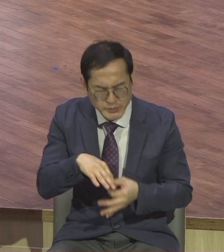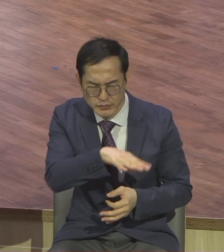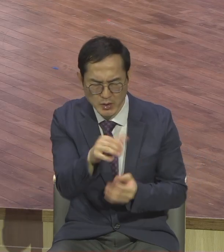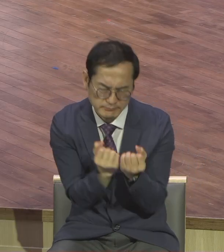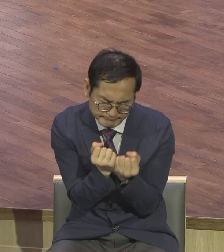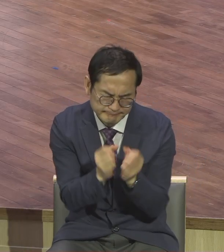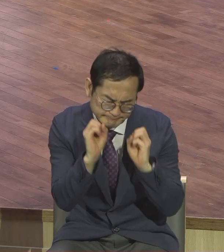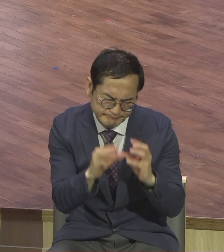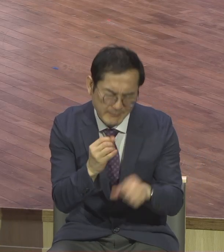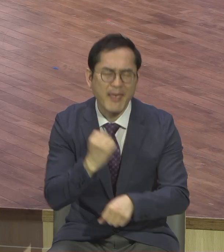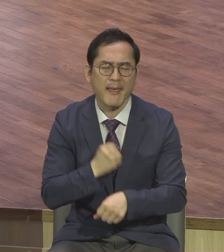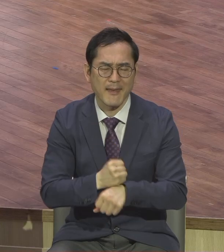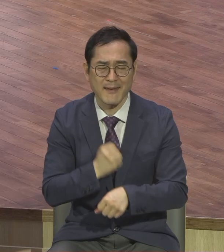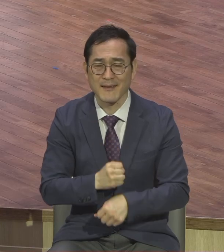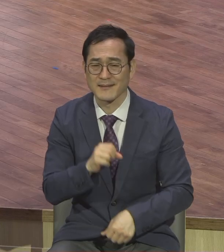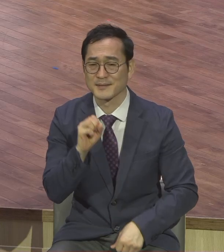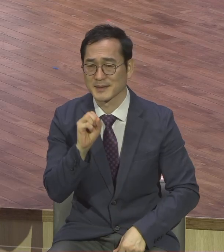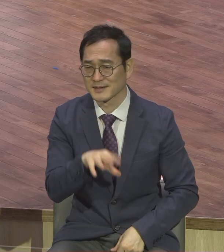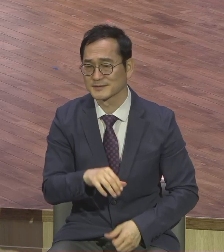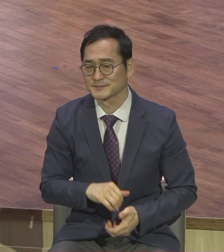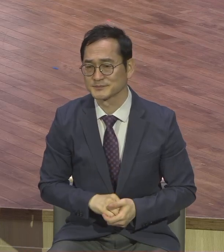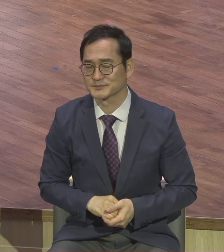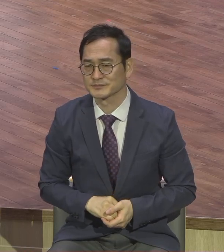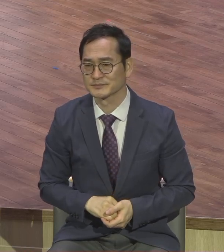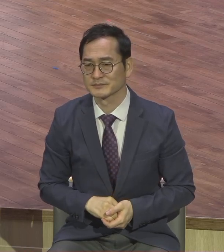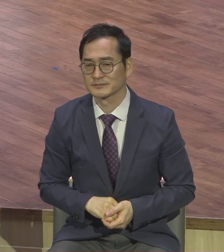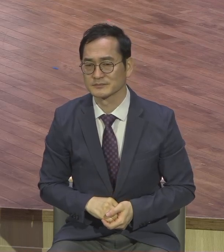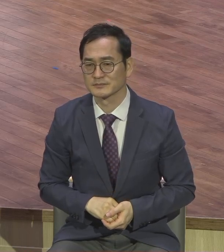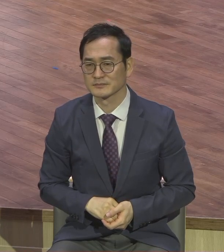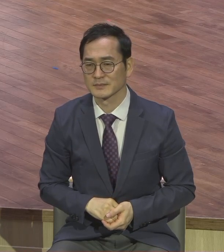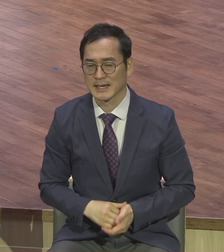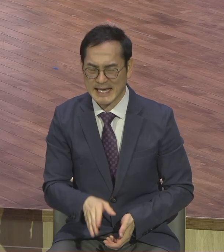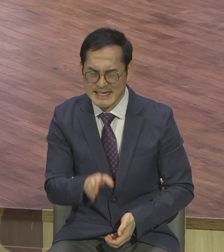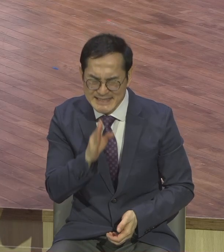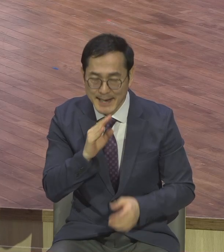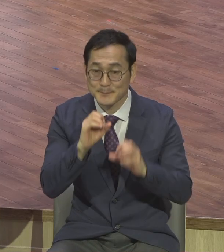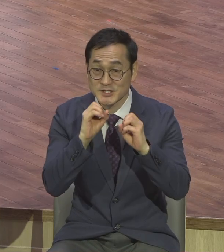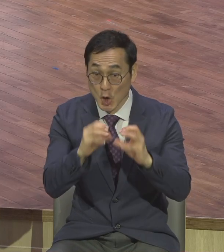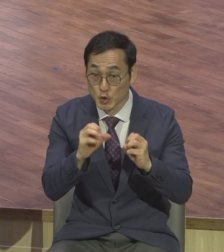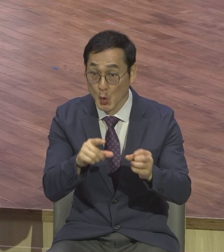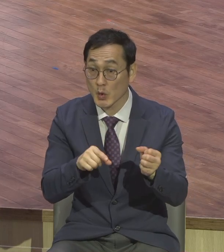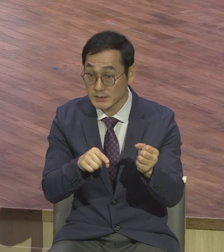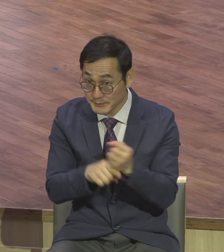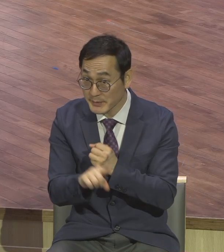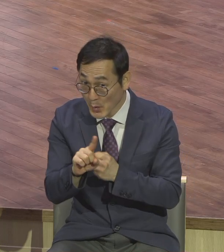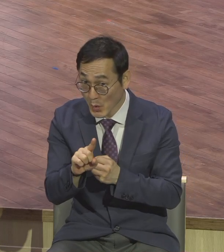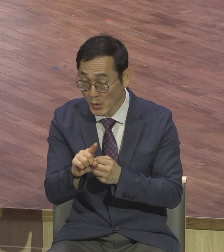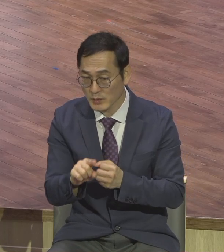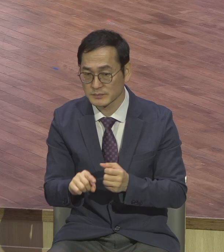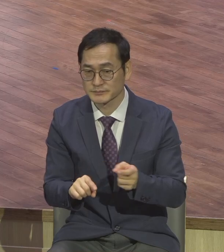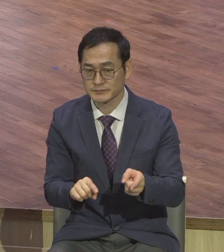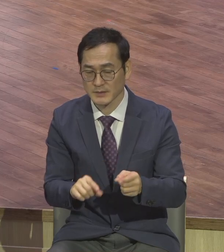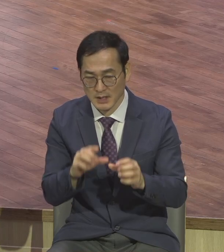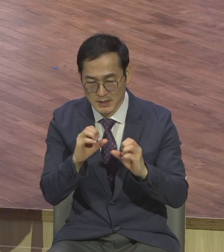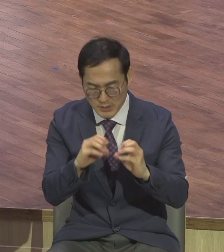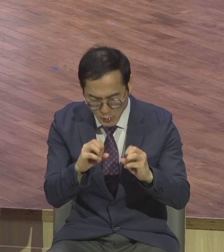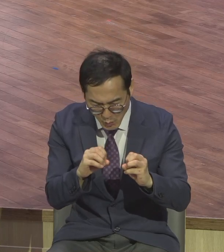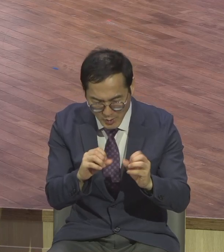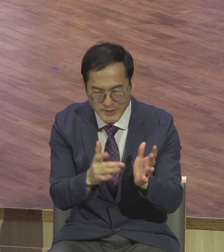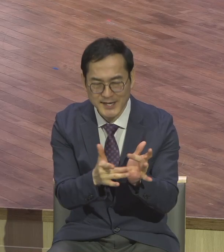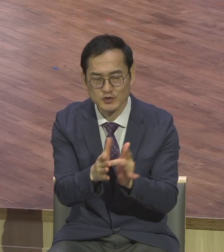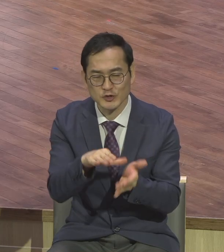진정한 전도는요 한 사람을 예수 믿게만 만드는 것에 끝난 것이 아니라 그 사람을